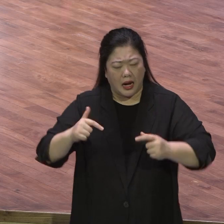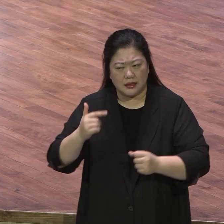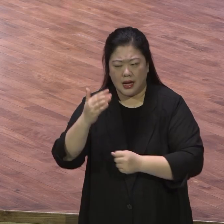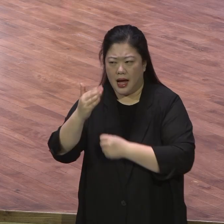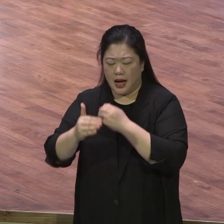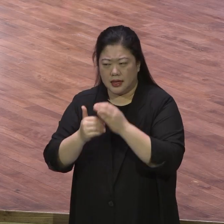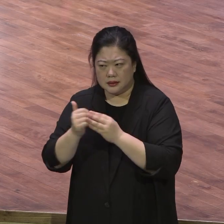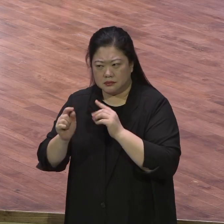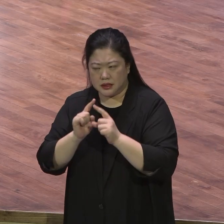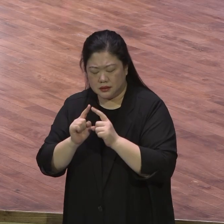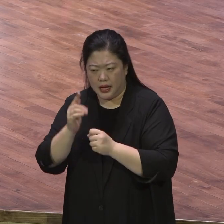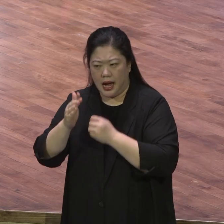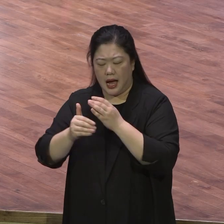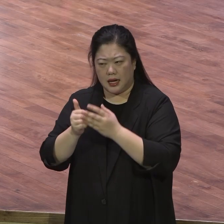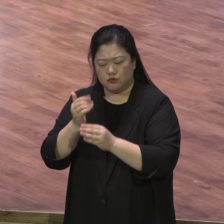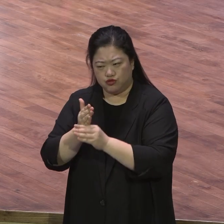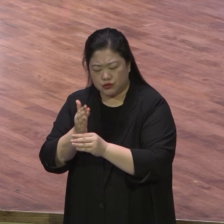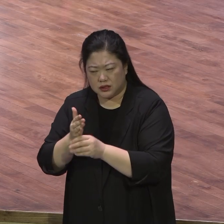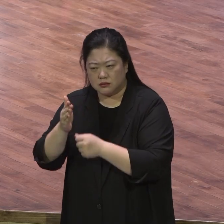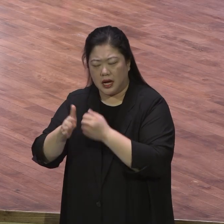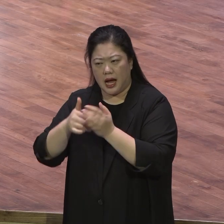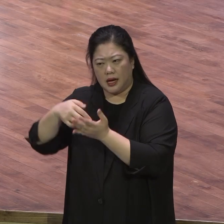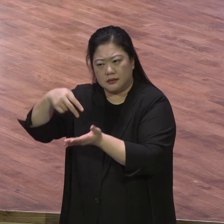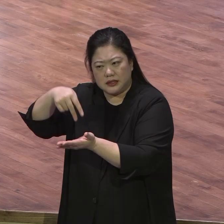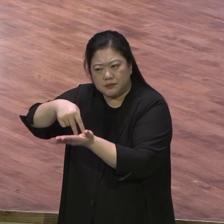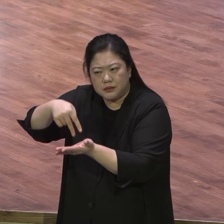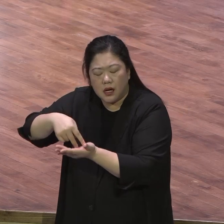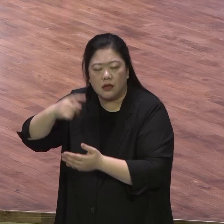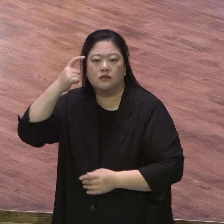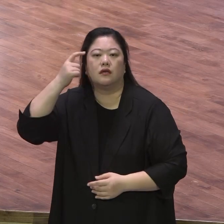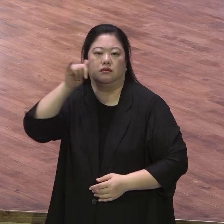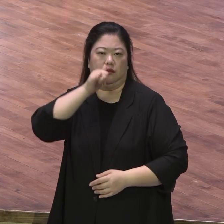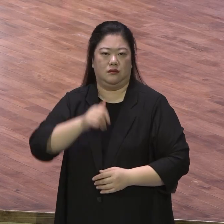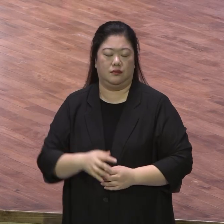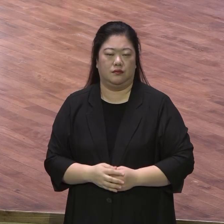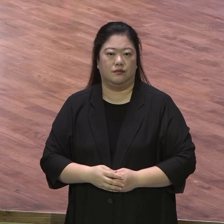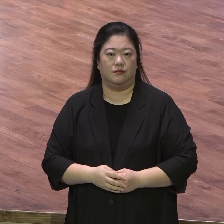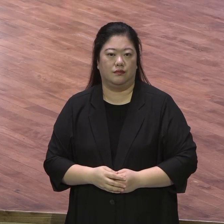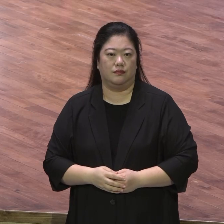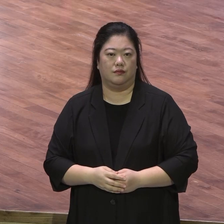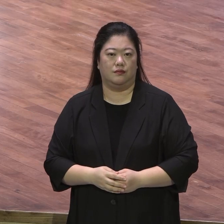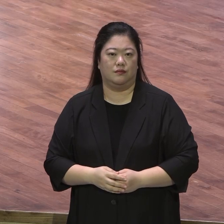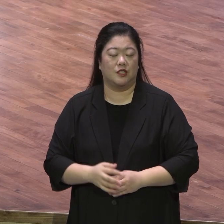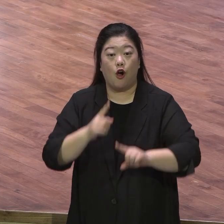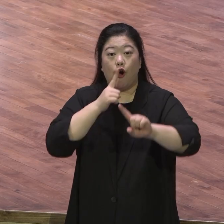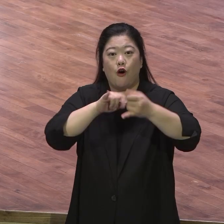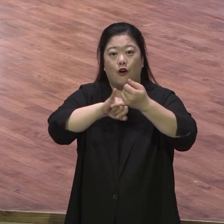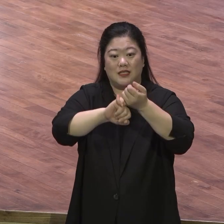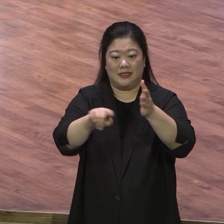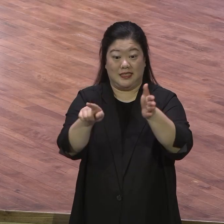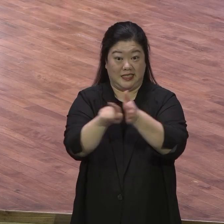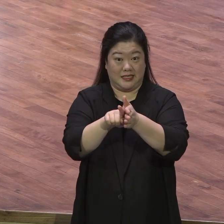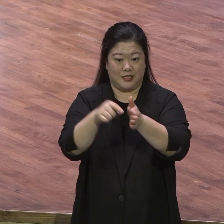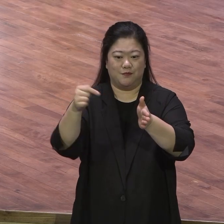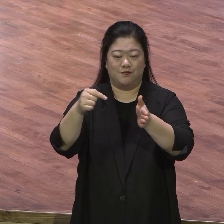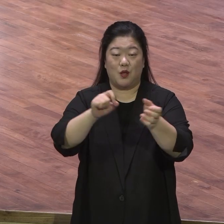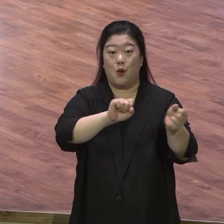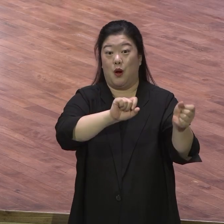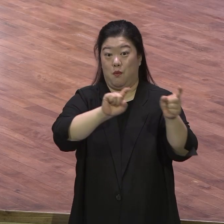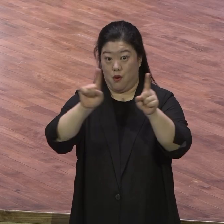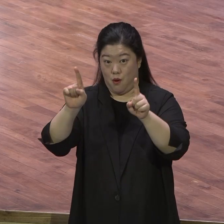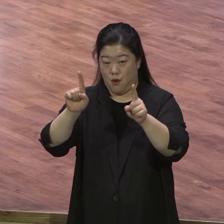말씀을 신고하고 영계의 모든 성도들 오늘 말씀을 통해서 분명한 은약 신앙을 해보게 해서 하나님이 온전히